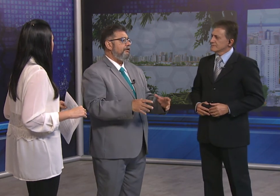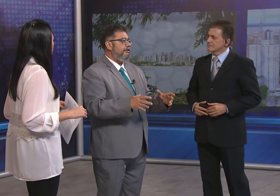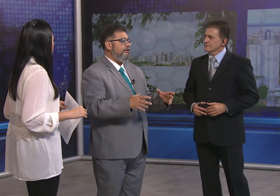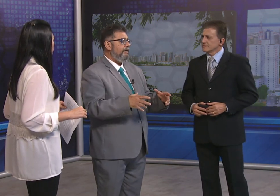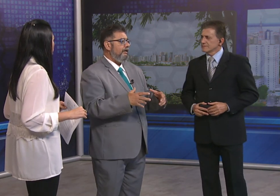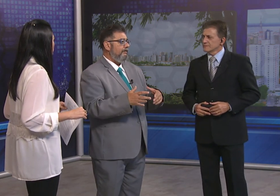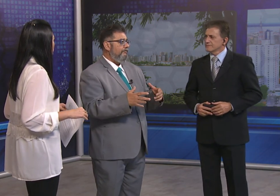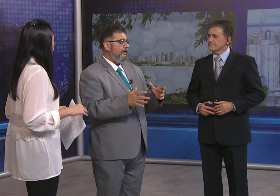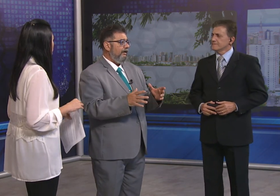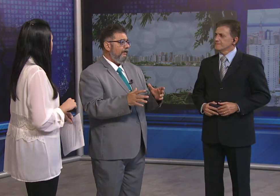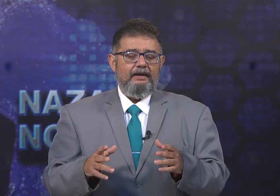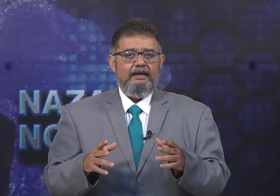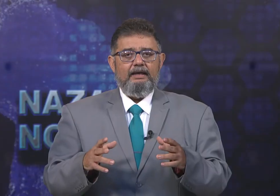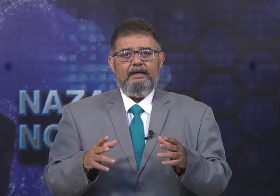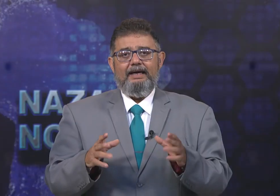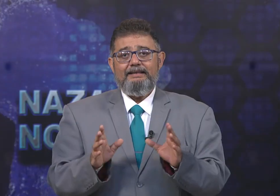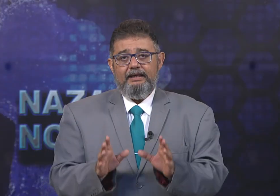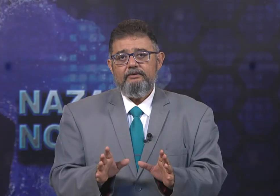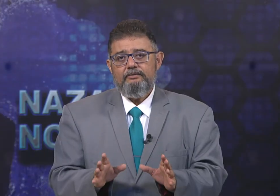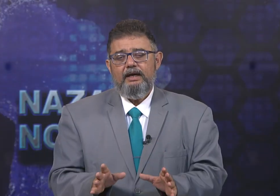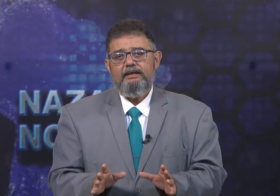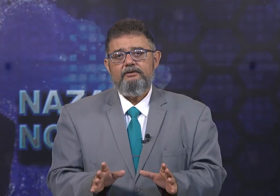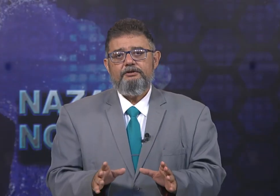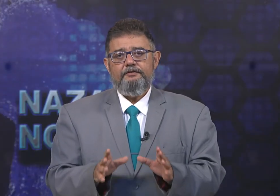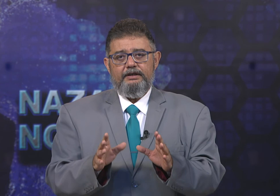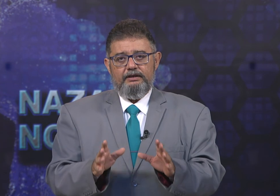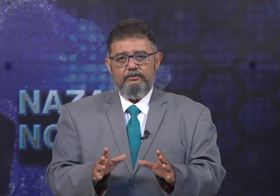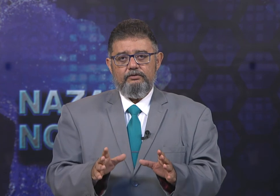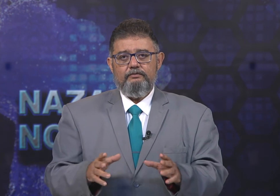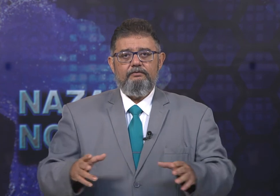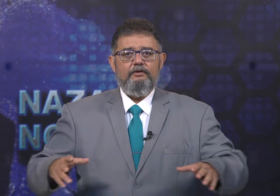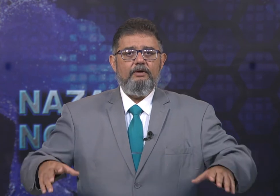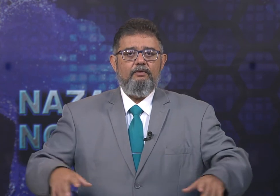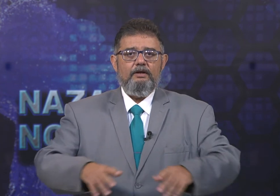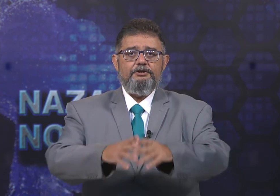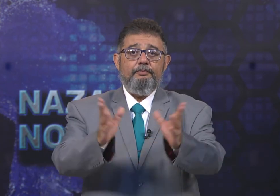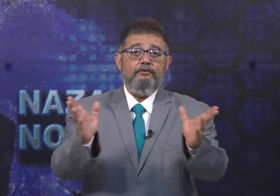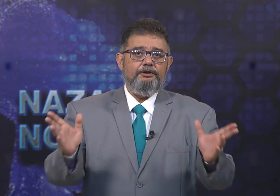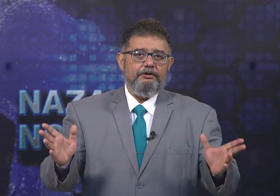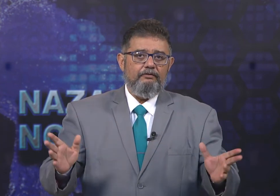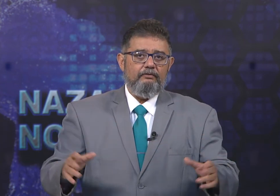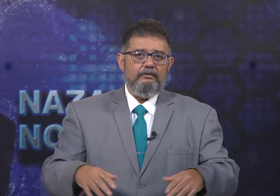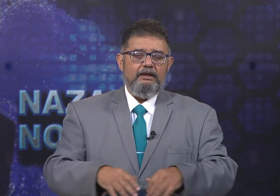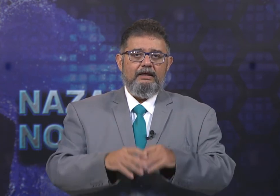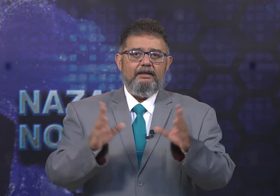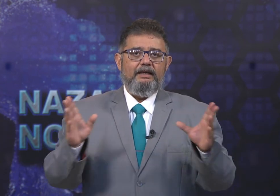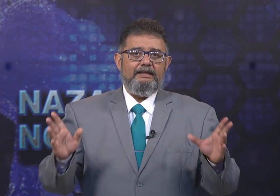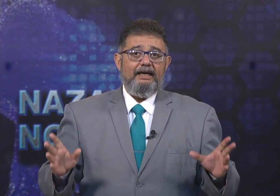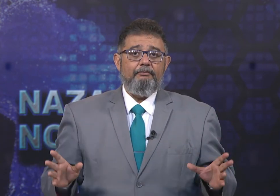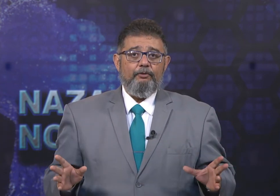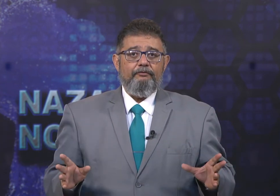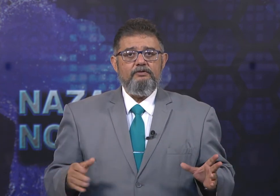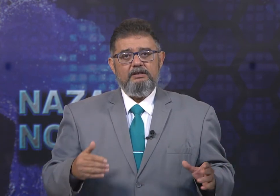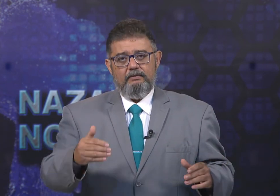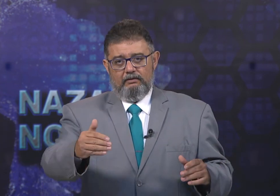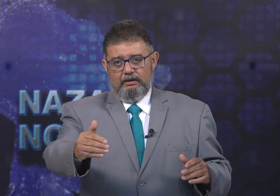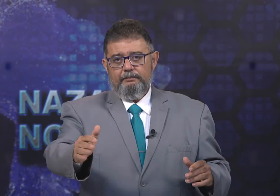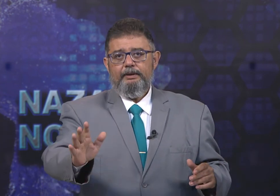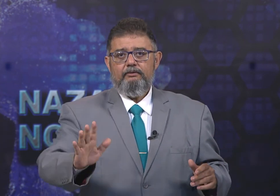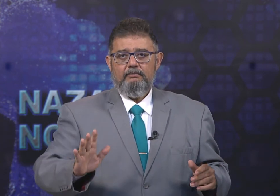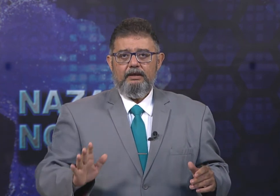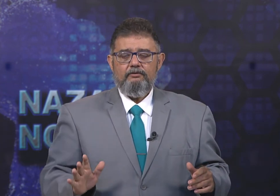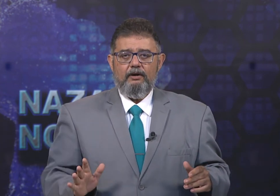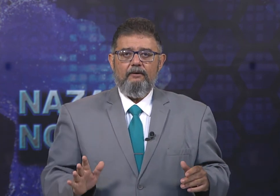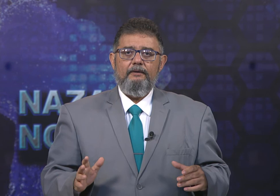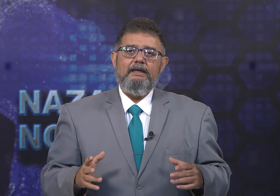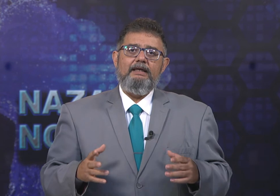A gente tem que ficar atento a isso. As fake news vão agora explodir, vão entrar em profusão agora no